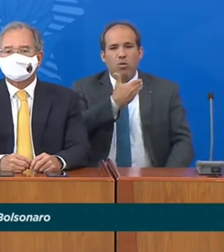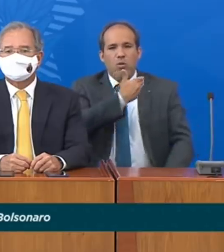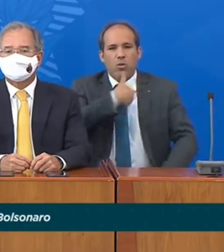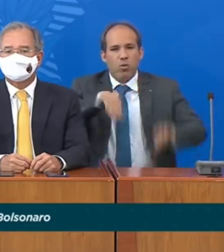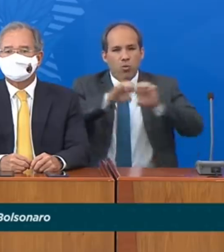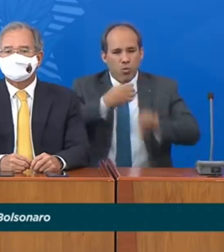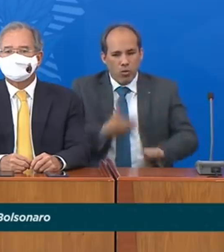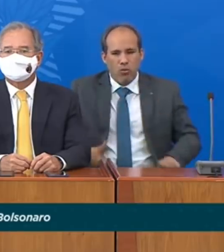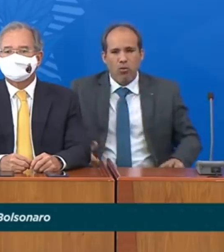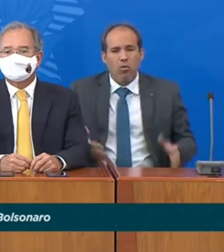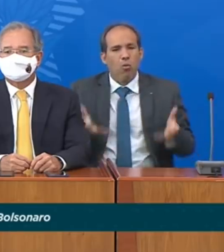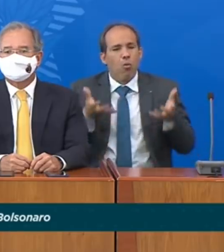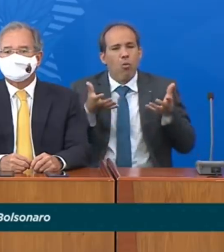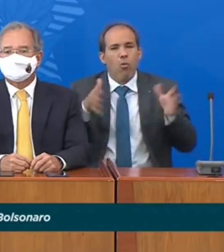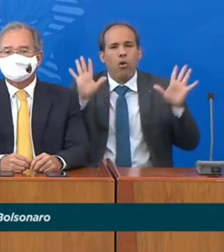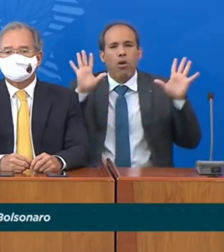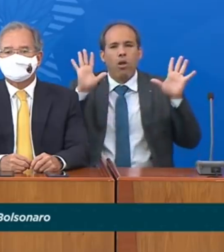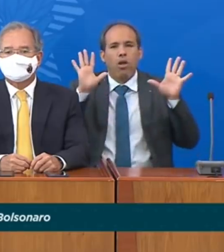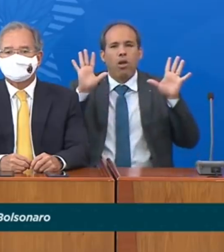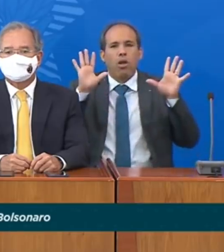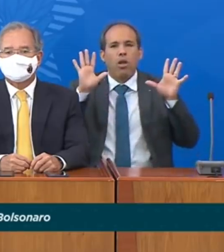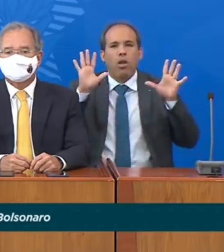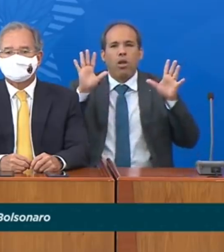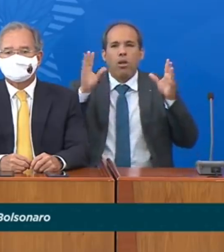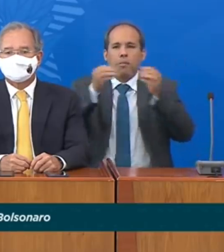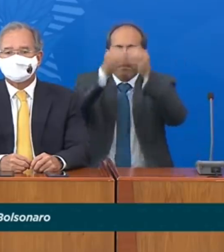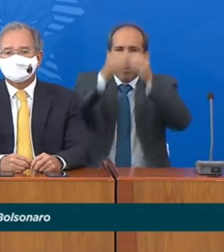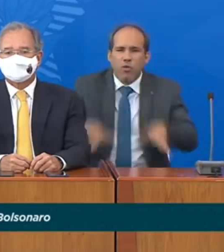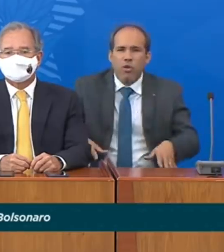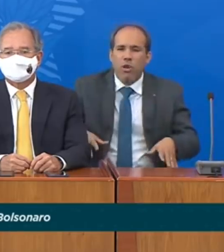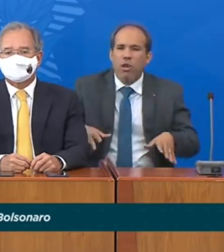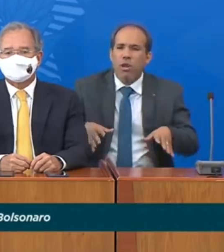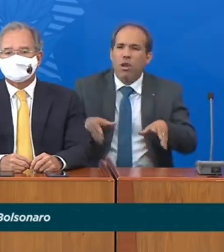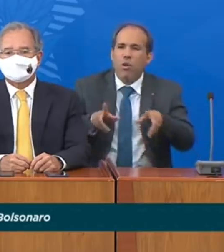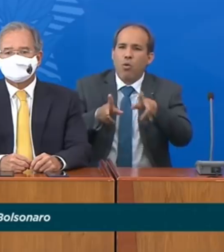de cima do povo trabalhador.